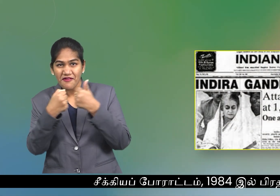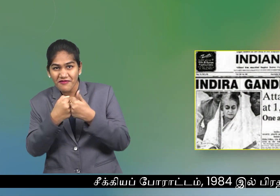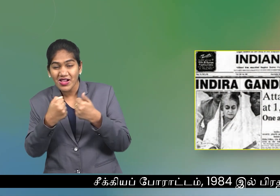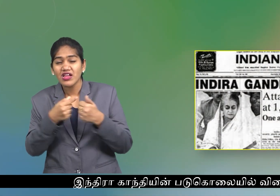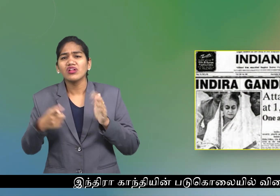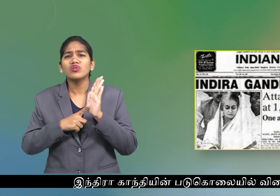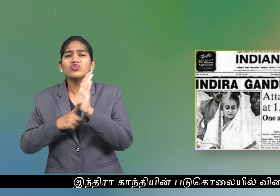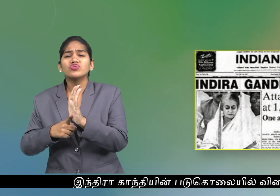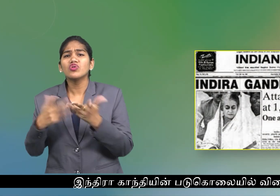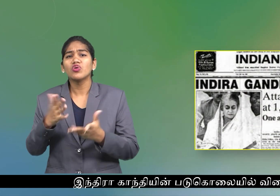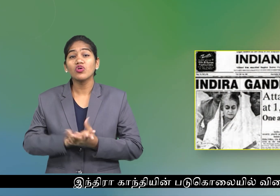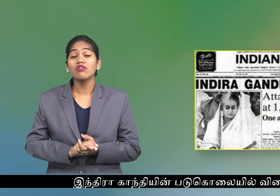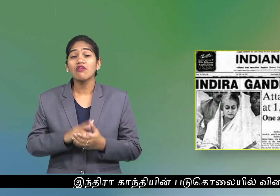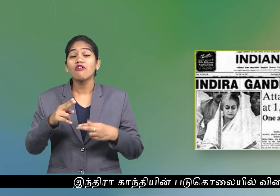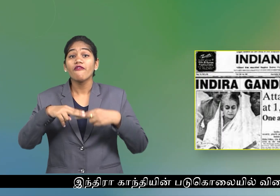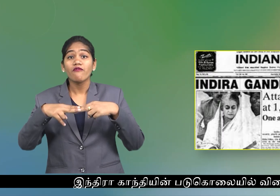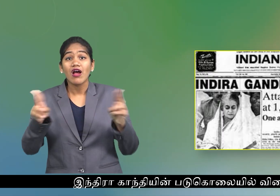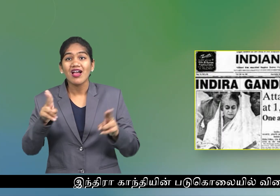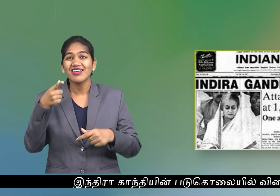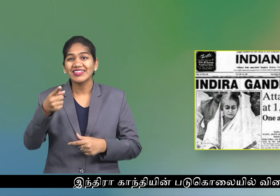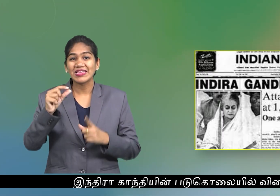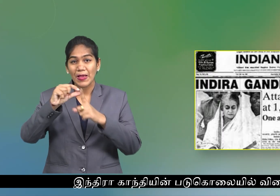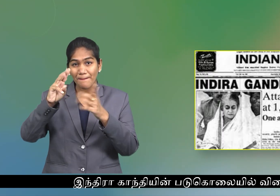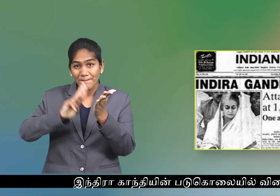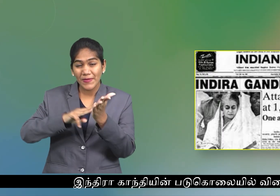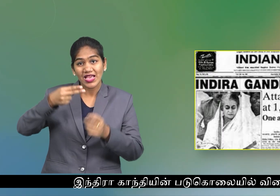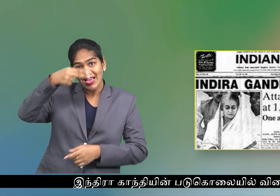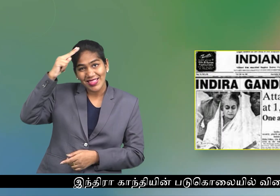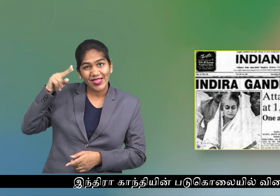1984இல் பிரதமர் இந்திரா காந்தியின் படுகொலையில் விளைந்தது.